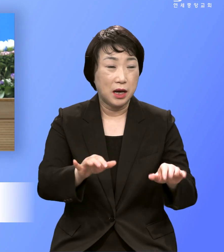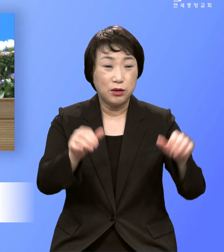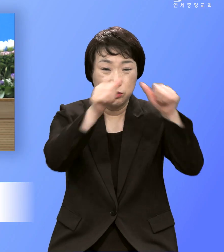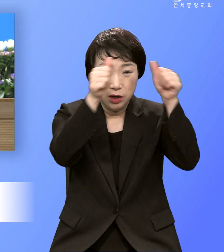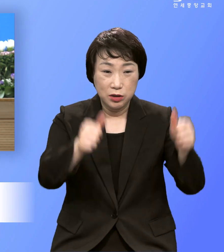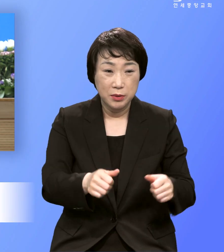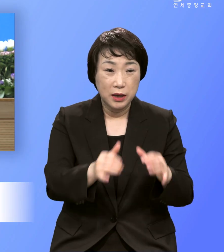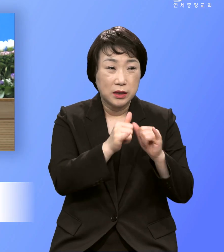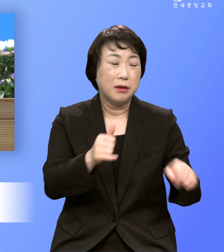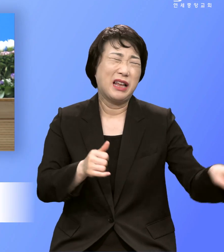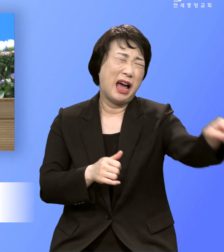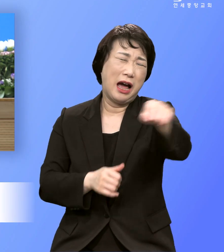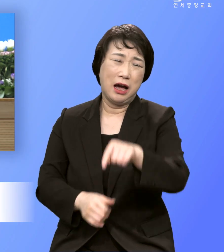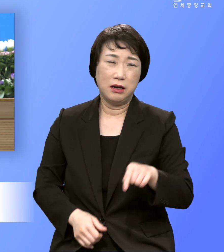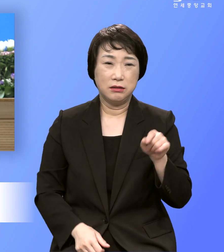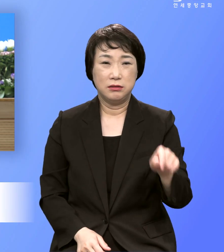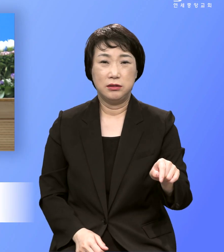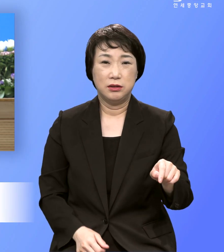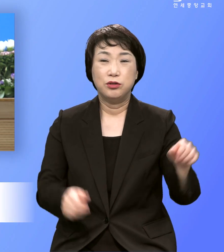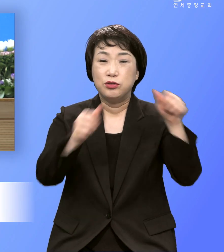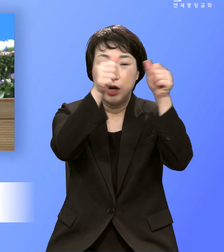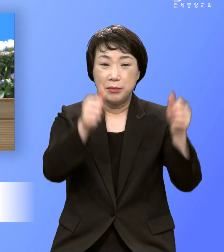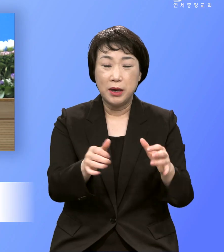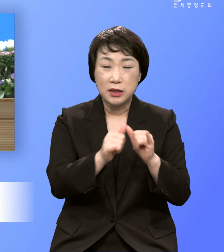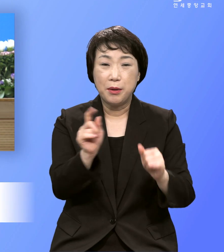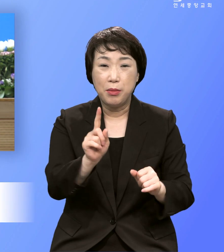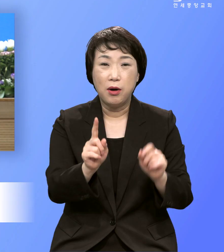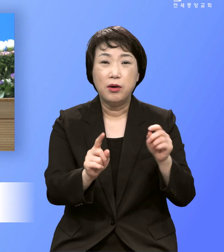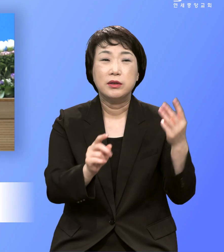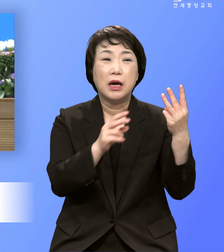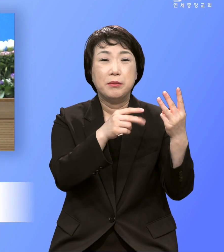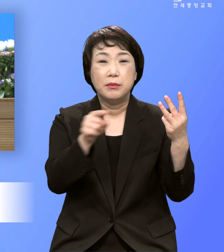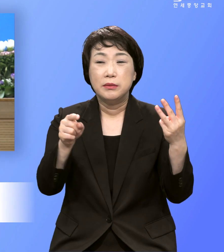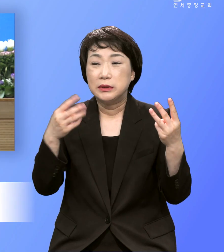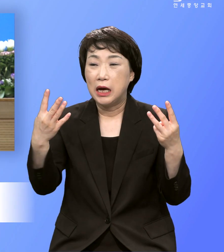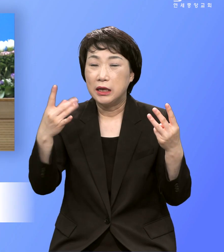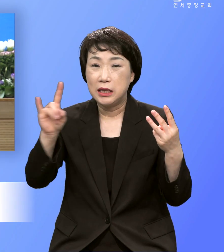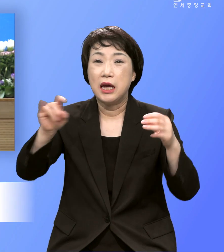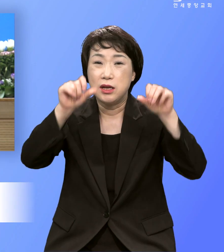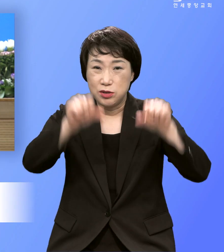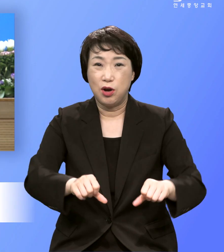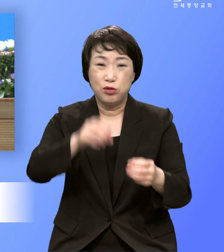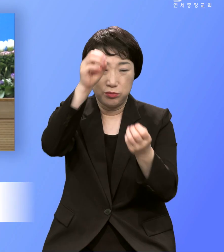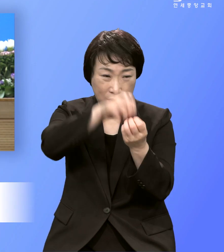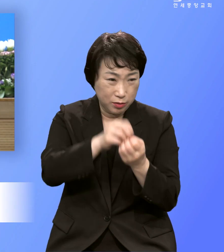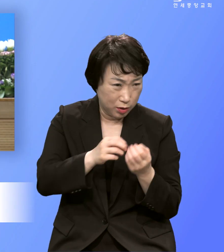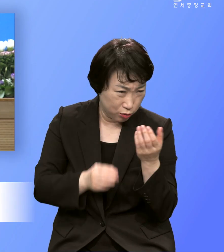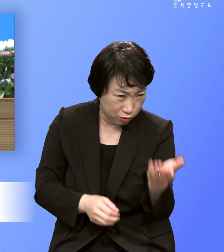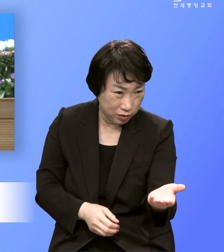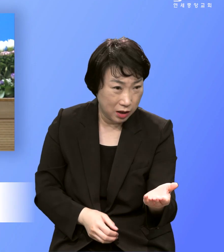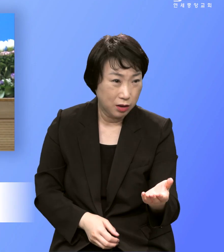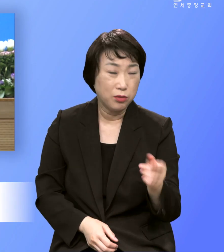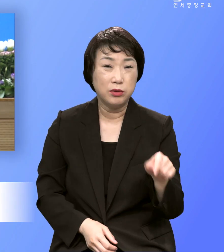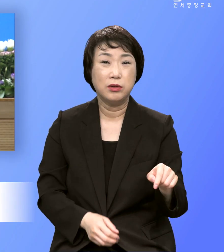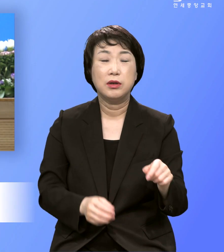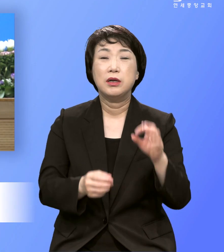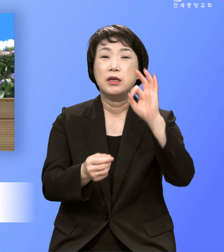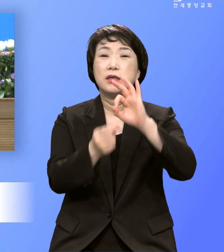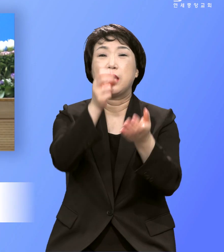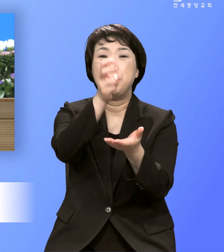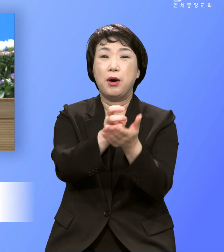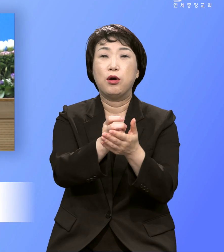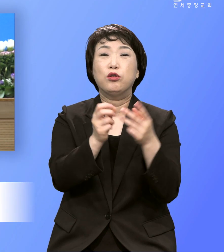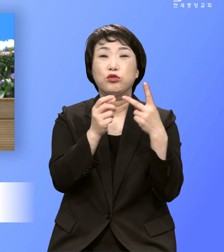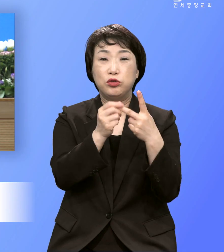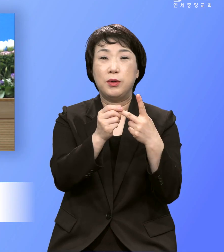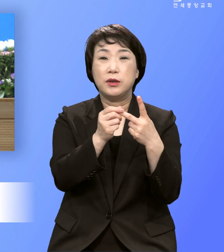우상 숭배자래. 우상 숭배자는 3, 4대 저주를 받는다고 10계명의